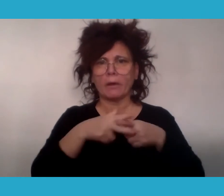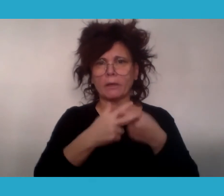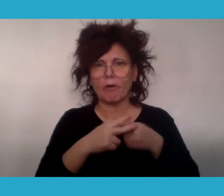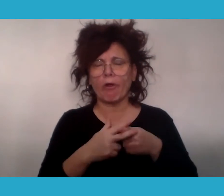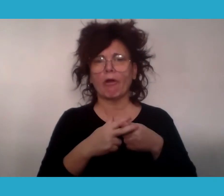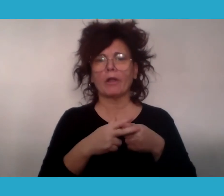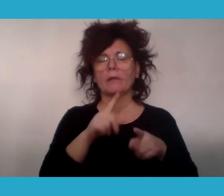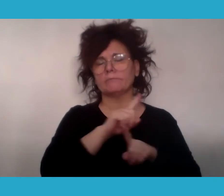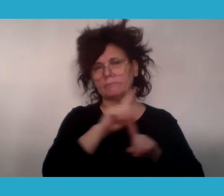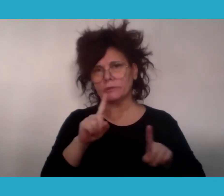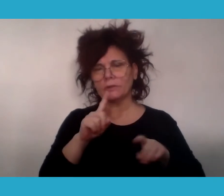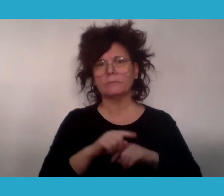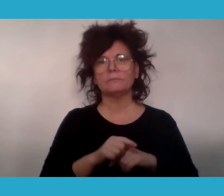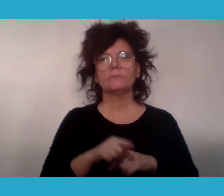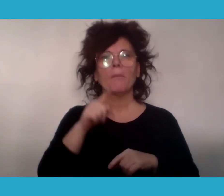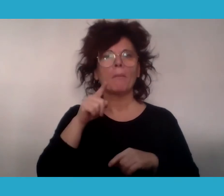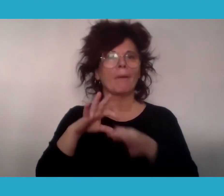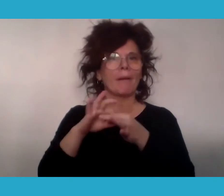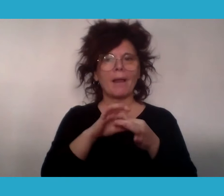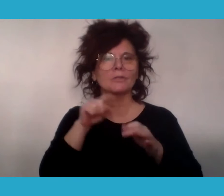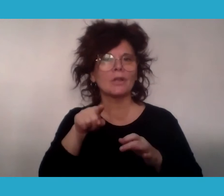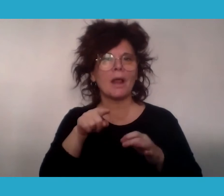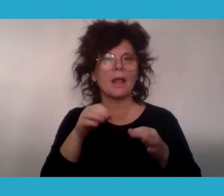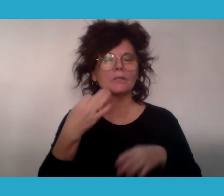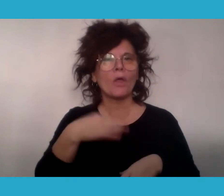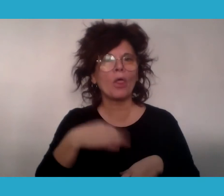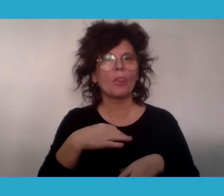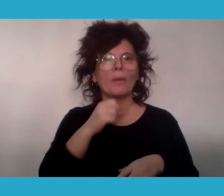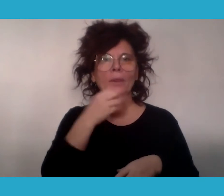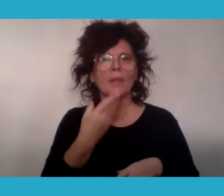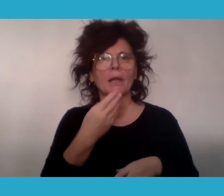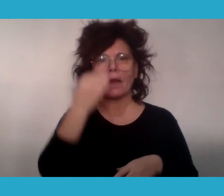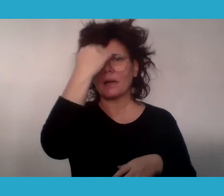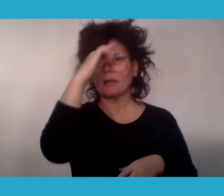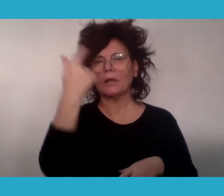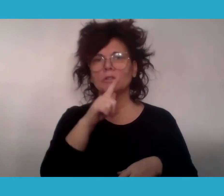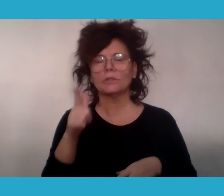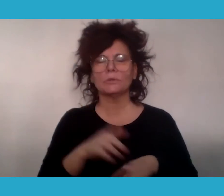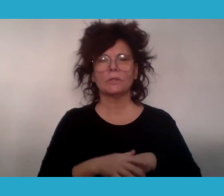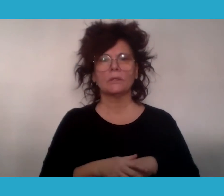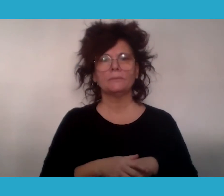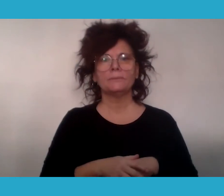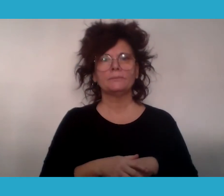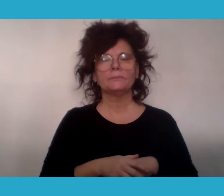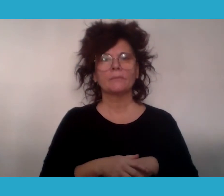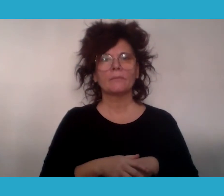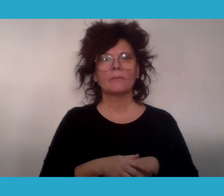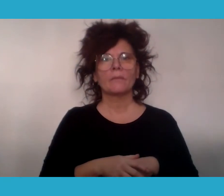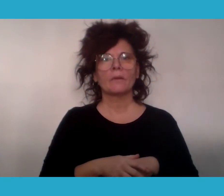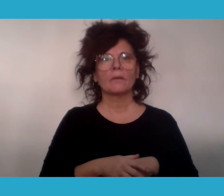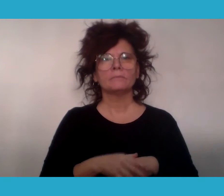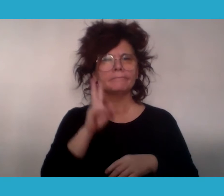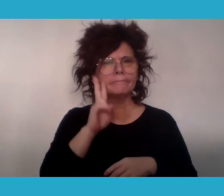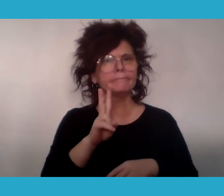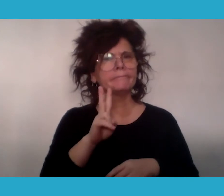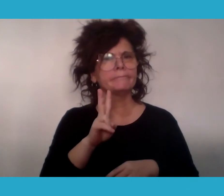autoridades declararla inconstitucional por la vulneración de los principios de igualdad, transparencia, no regresión y progresividad. Sigue relatando que